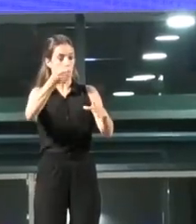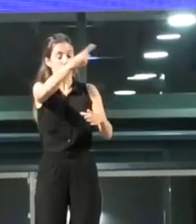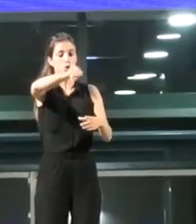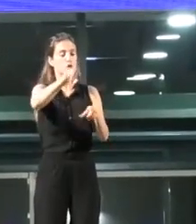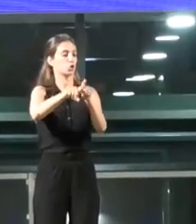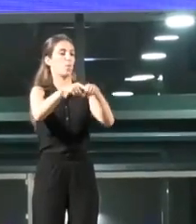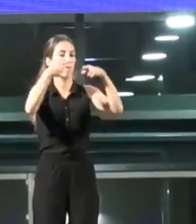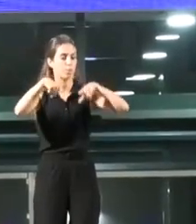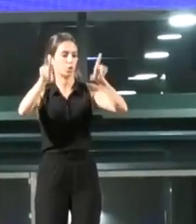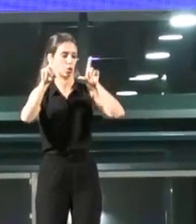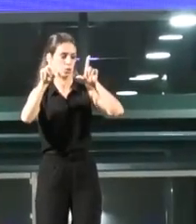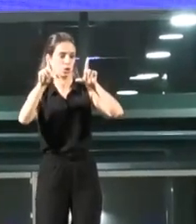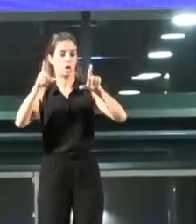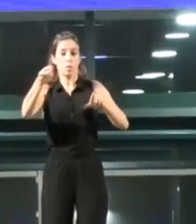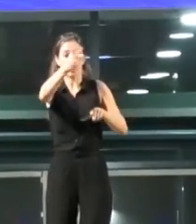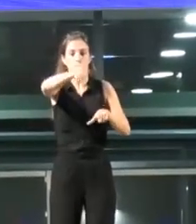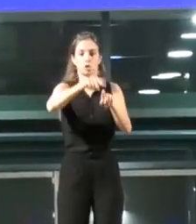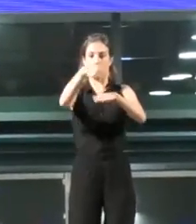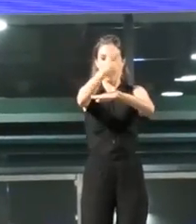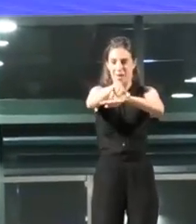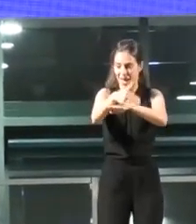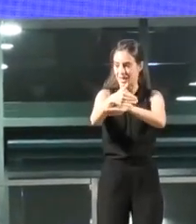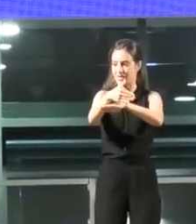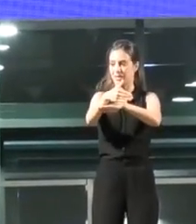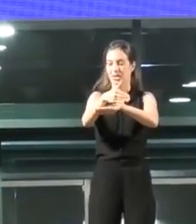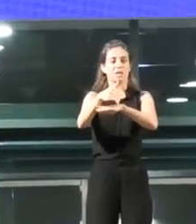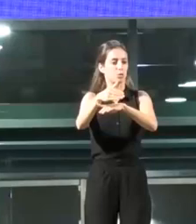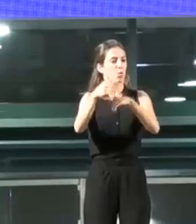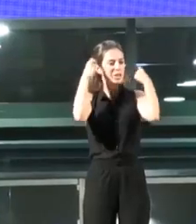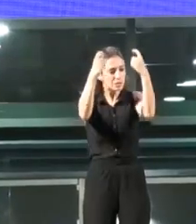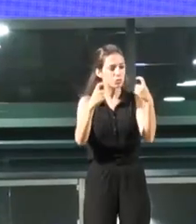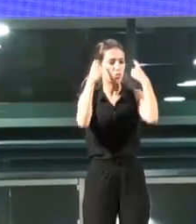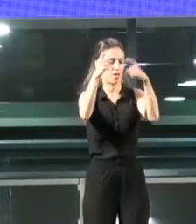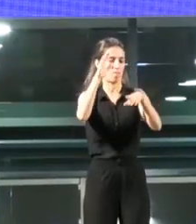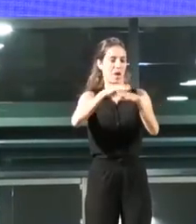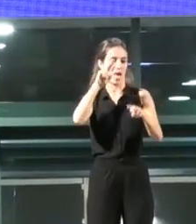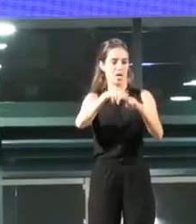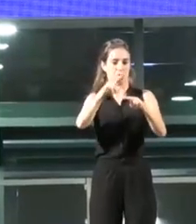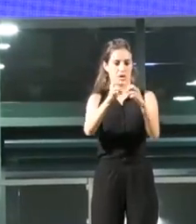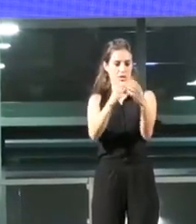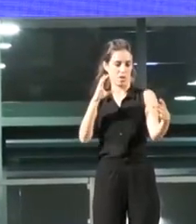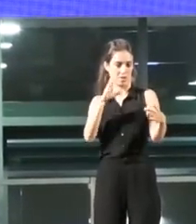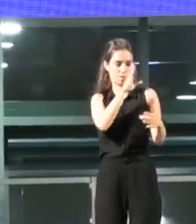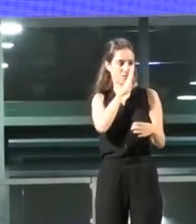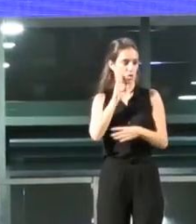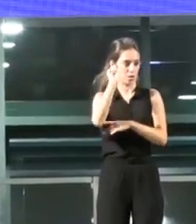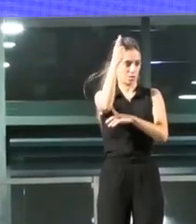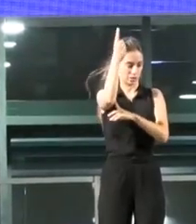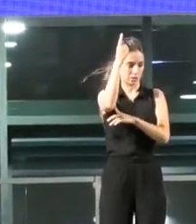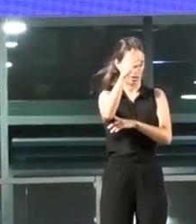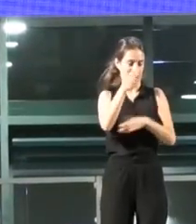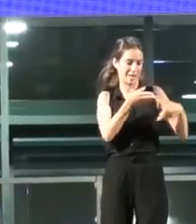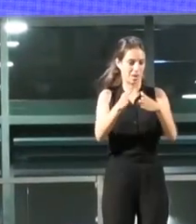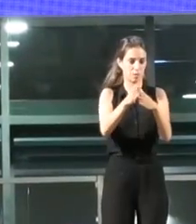protagonistes, vosaltres sou els que sortiu al carrer o que ens deixeu la pell per poder fer aquesta festa major de la Mare de Déu del Camí.